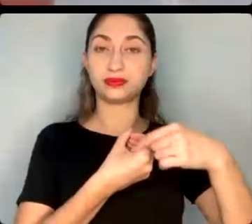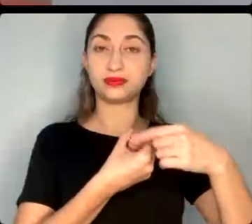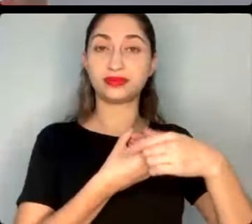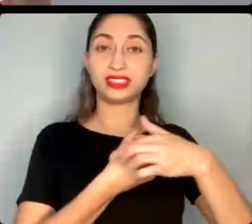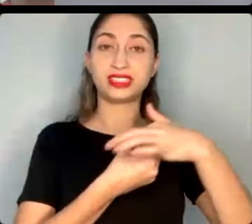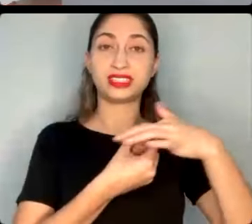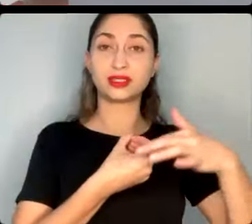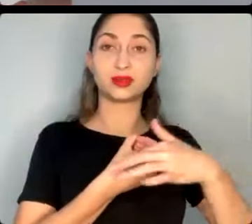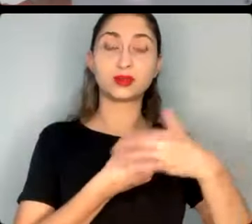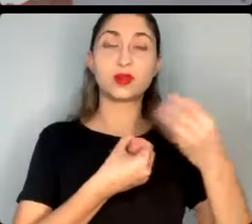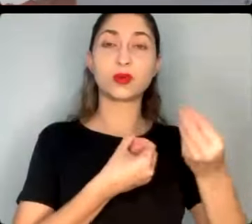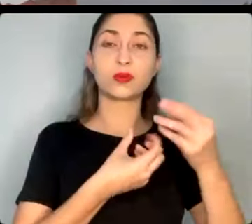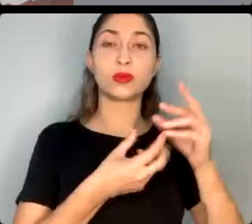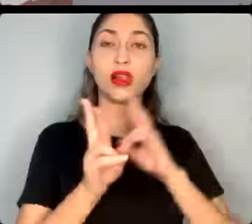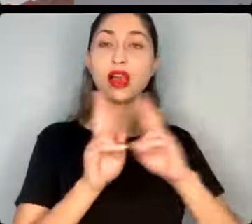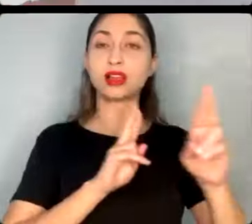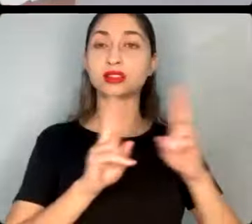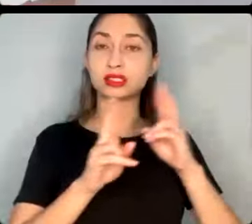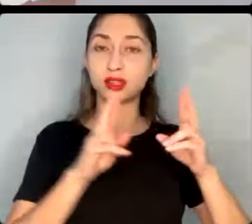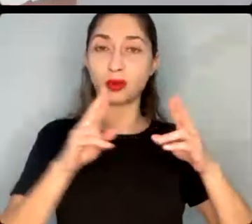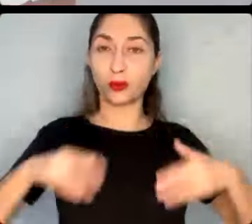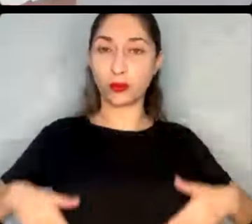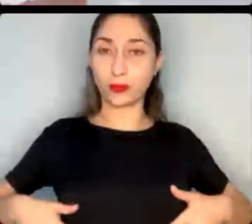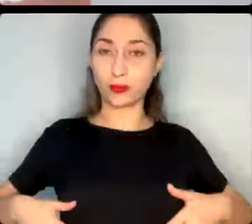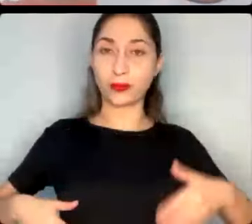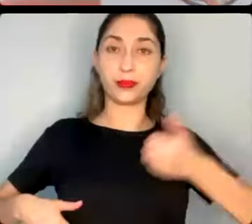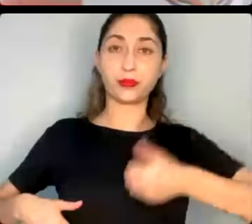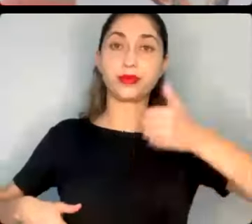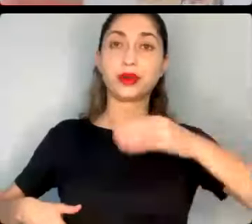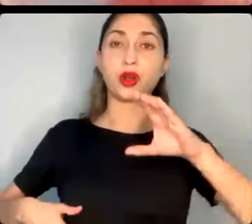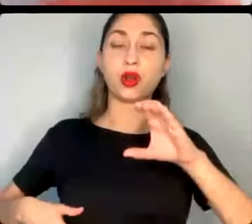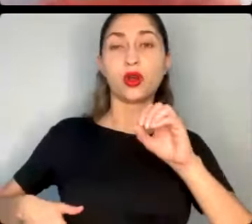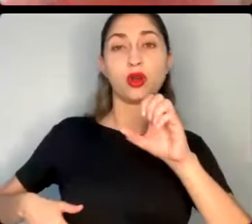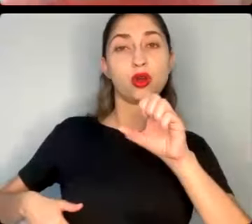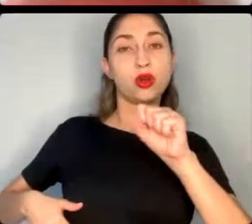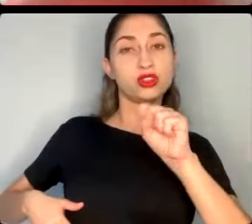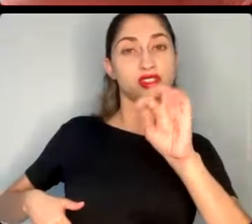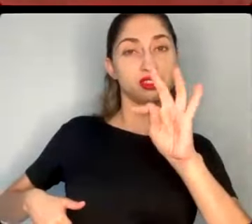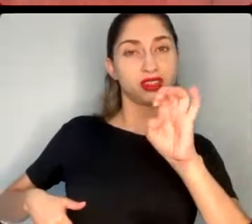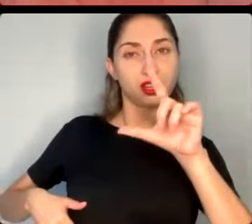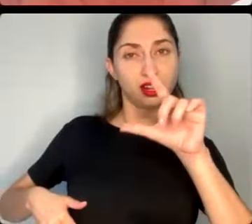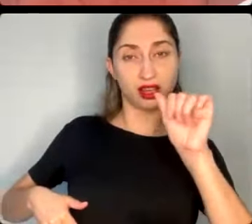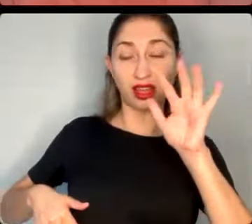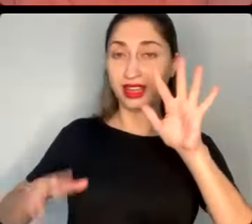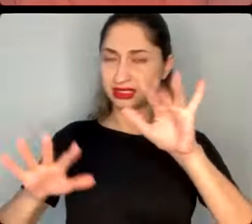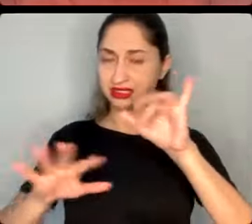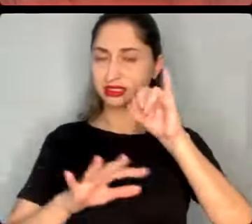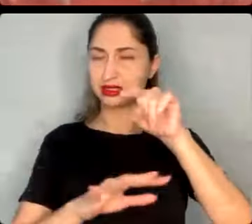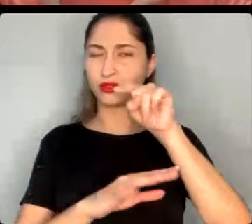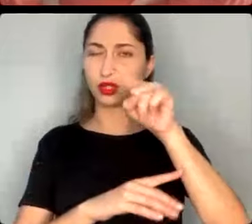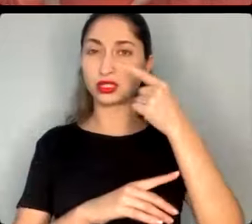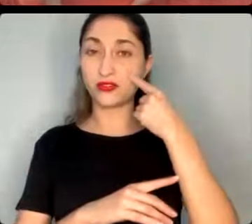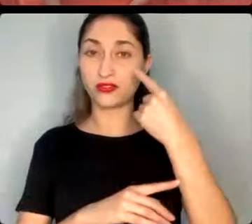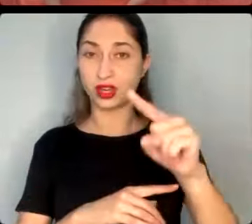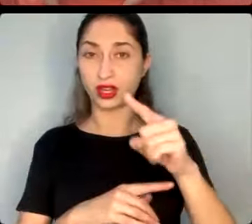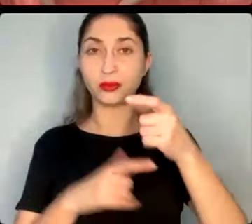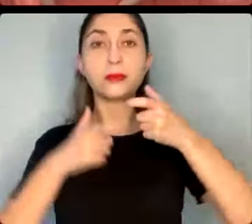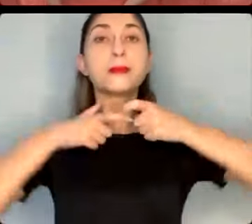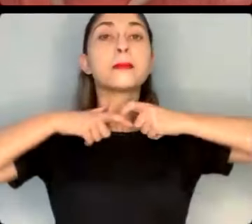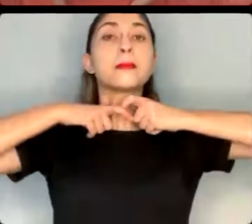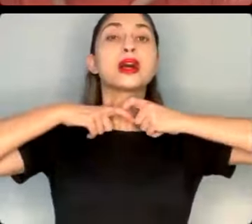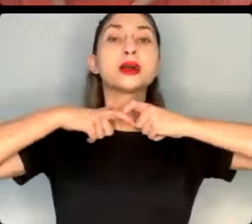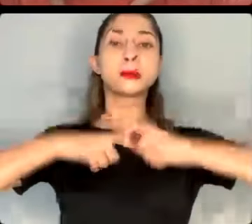numa boa relação com o círculo da primeira costela. Aí, se você visualiza estes dois círculos,